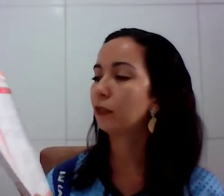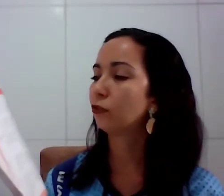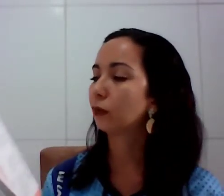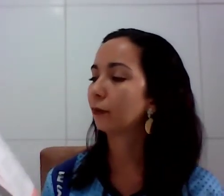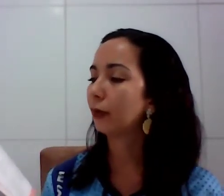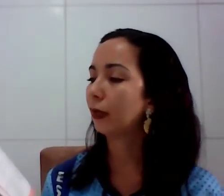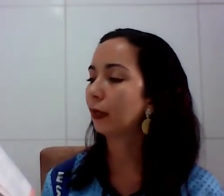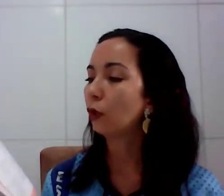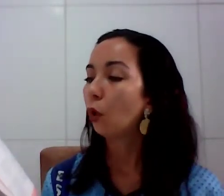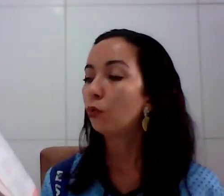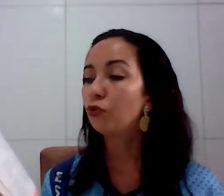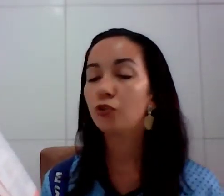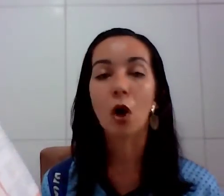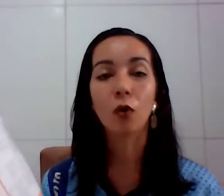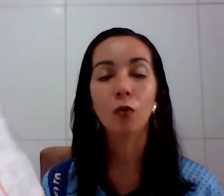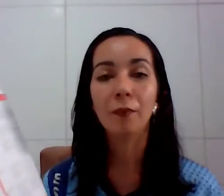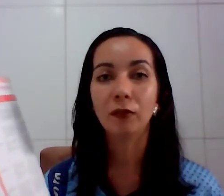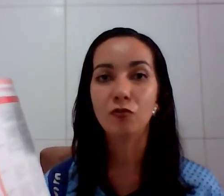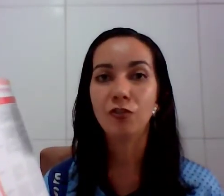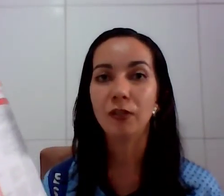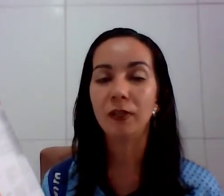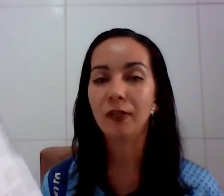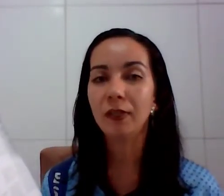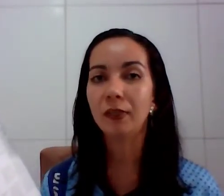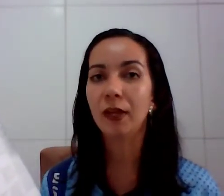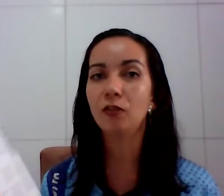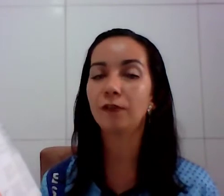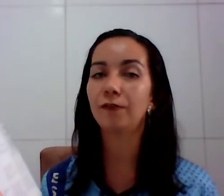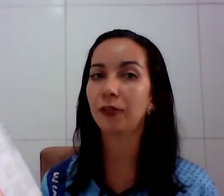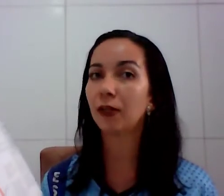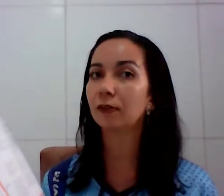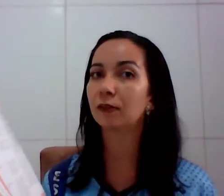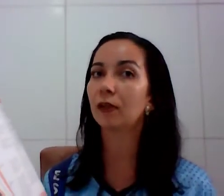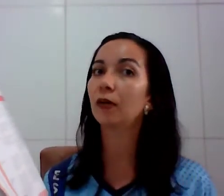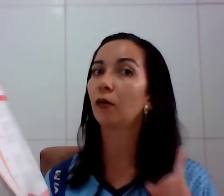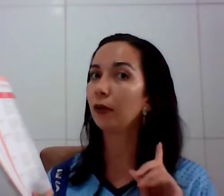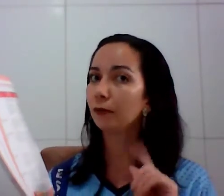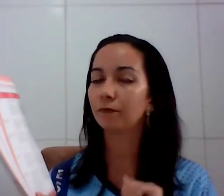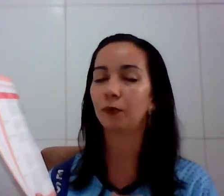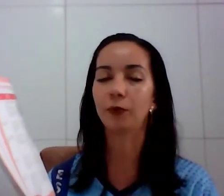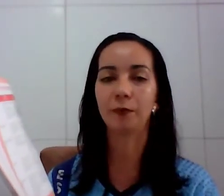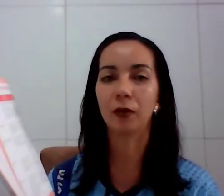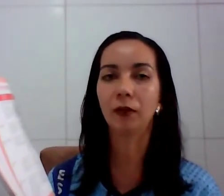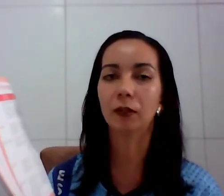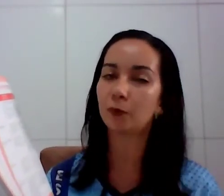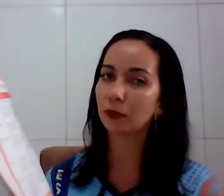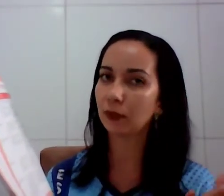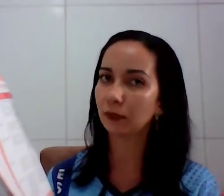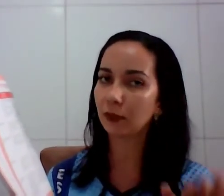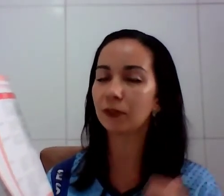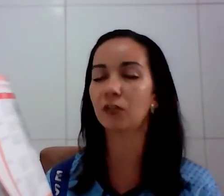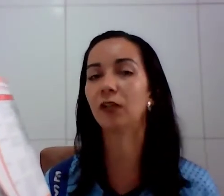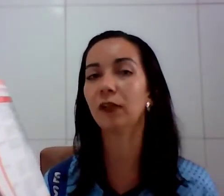isto também. Os documentos de identificação. Olha, muito importante. Pode ser até que você já tenha